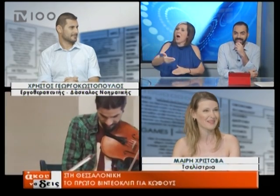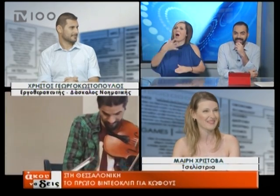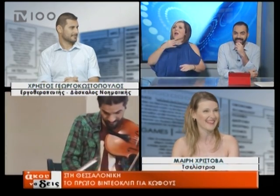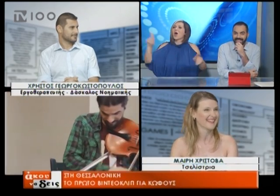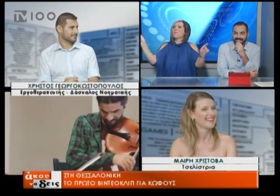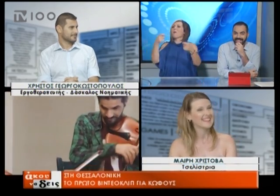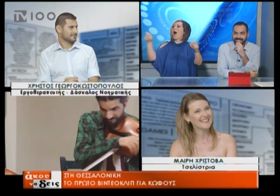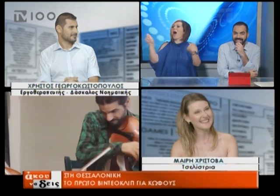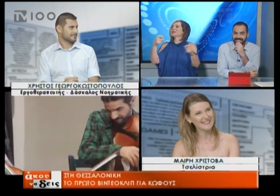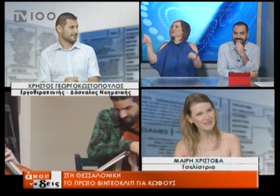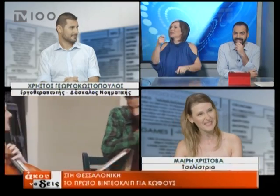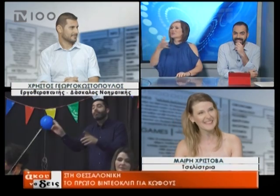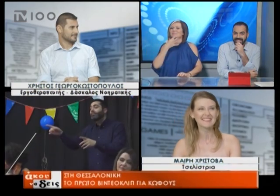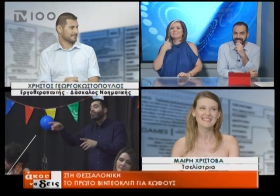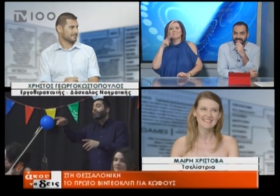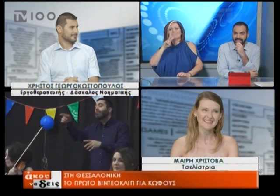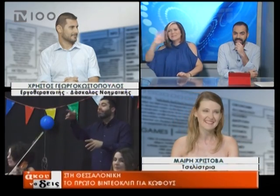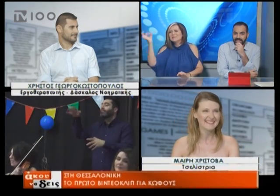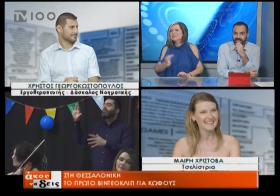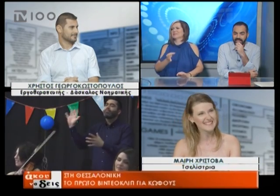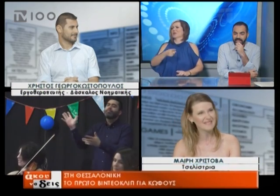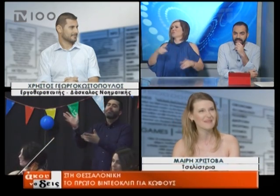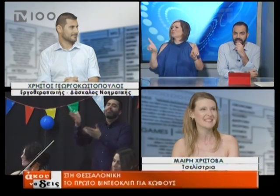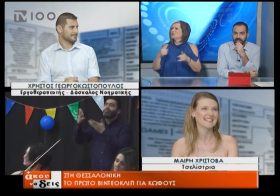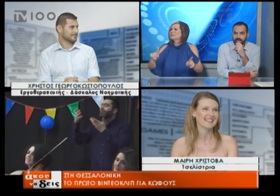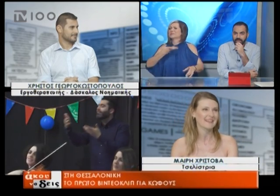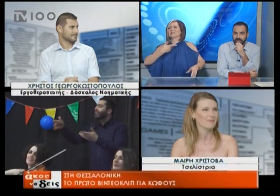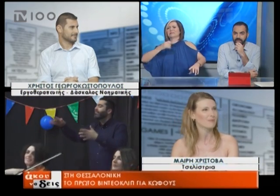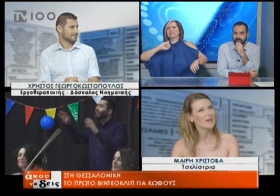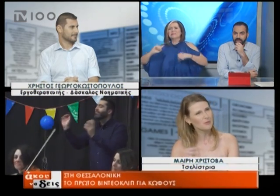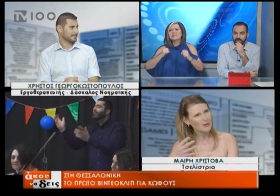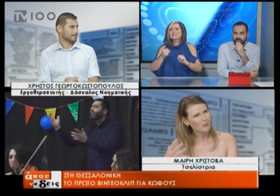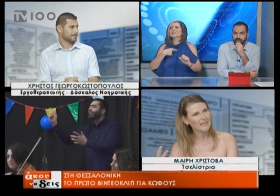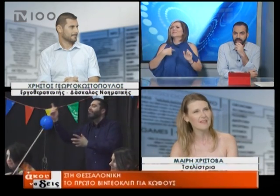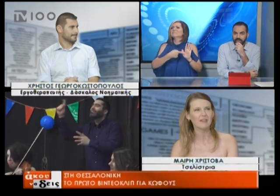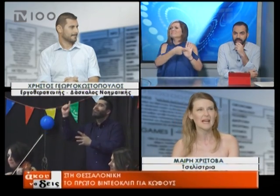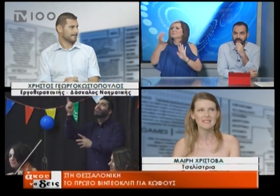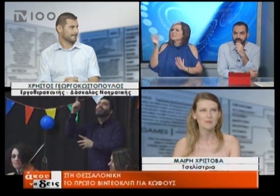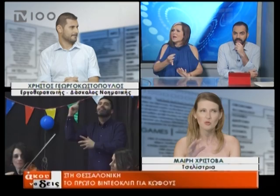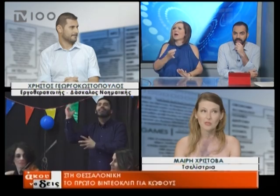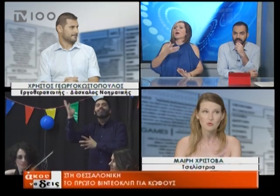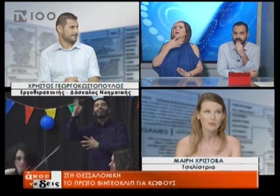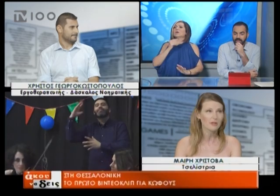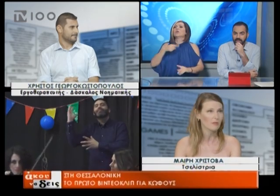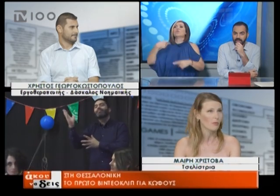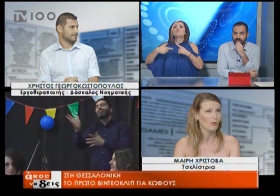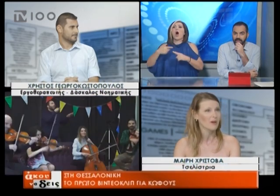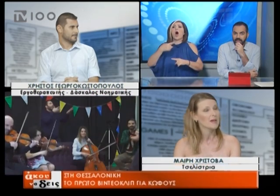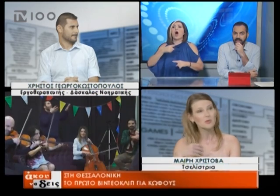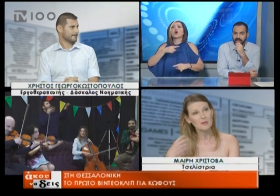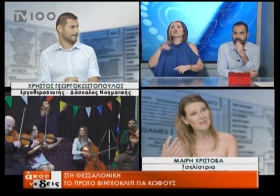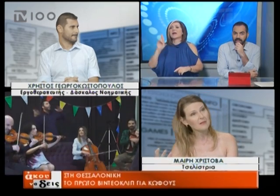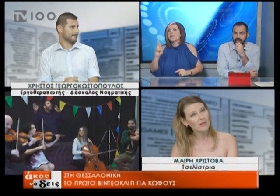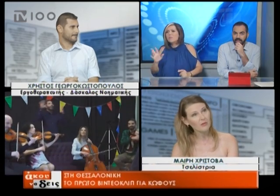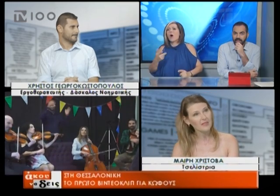πολύ ωραία και τη μουσική και τις κινήσεις μας και προς τα που πήγαινε η φράση, ποιος κρατούσε το ρυθμό,